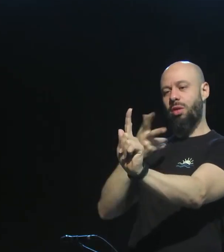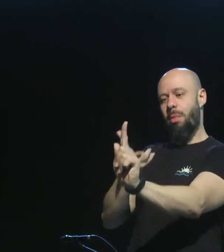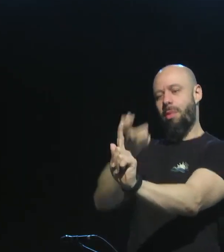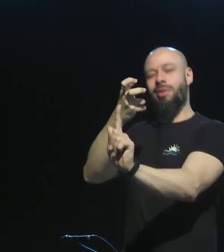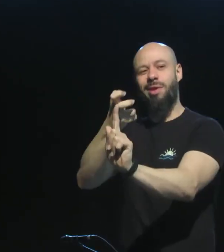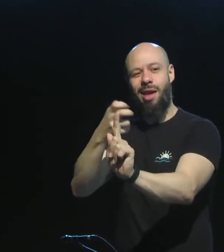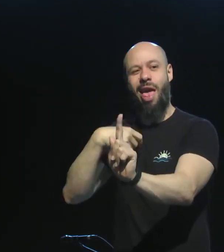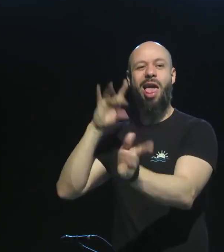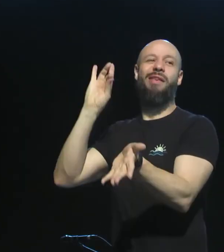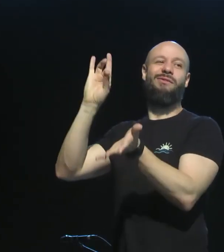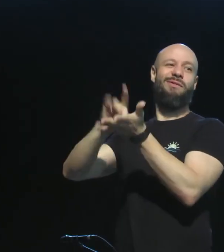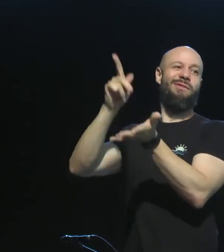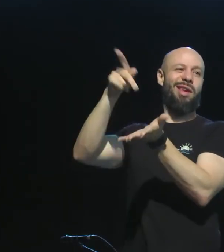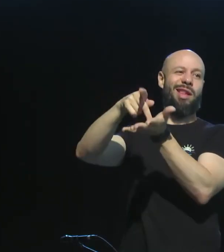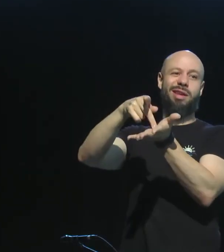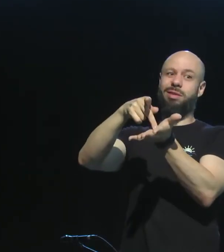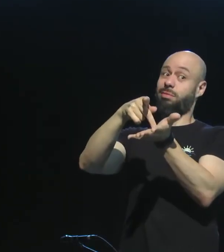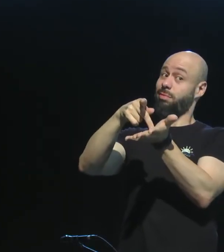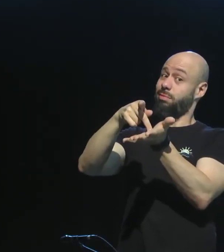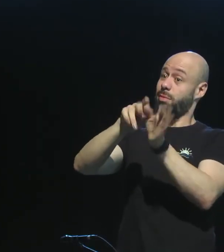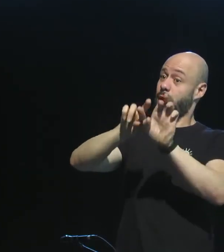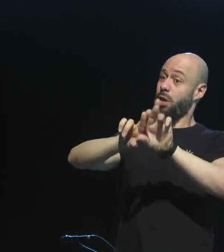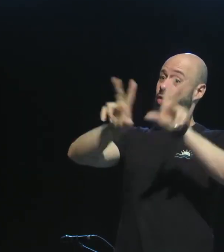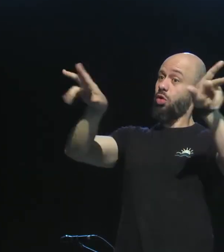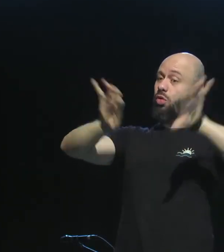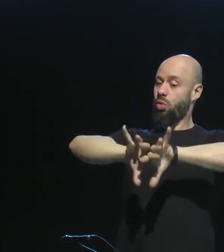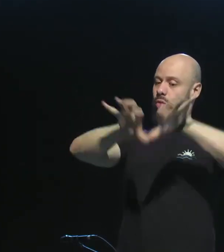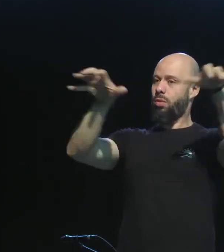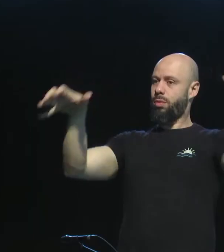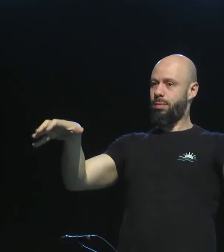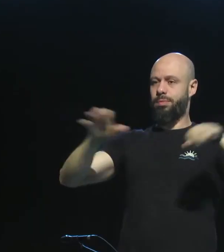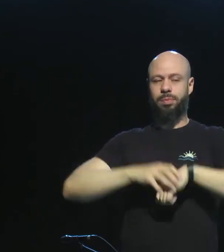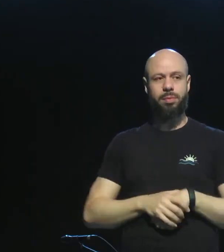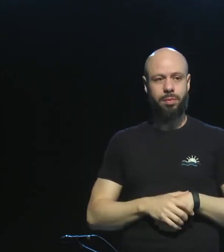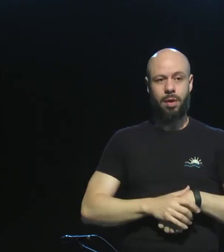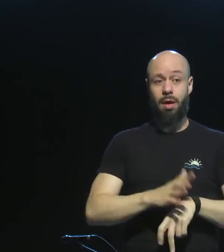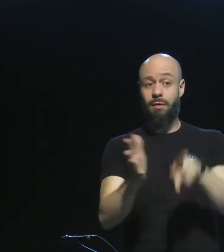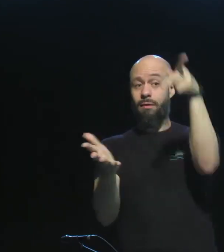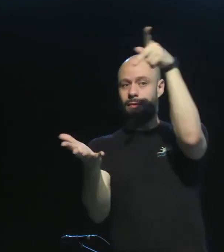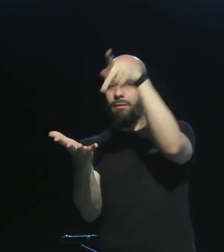uma tendência a confundirmos verdade com a maneira como nós